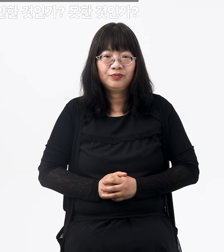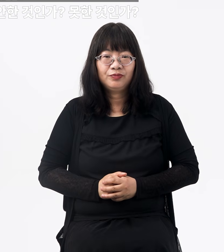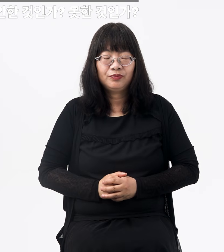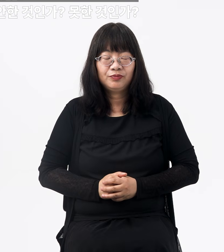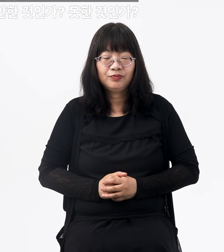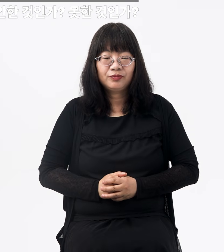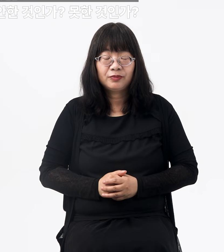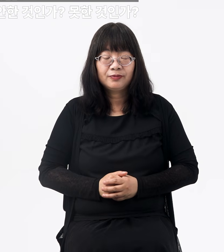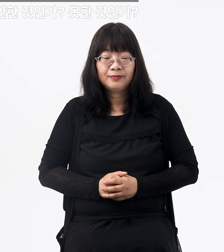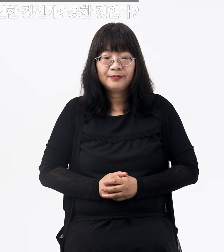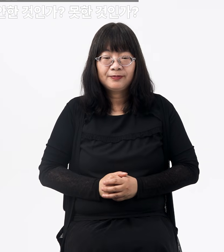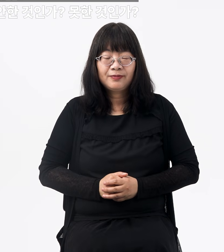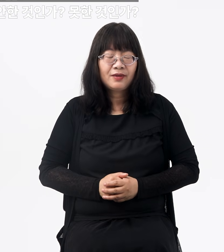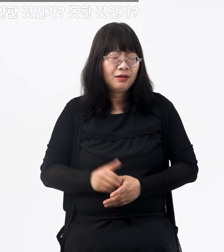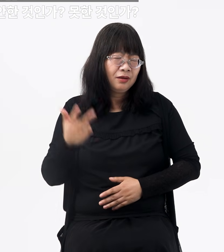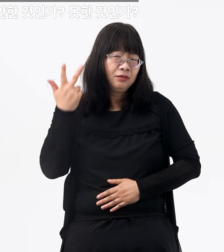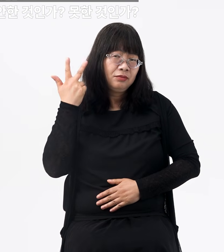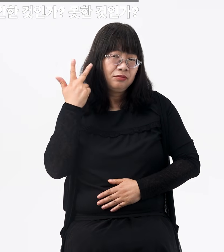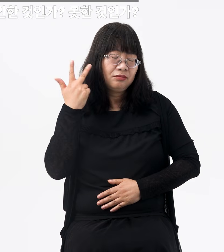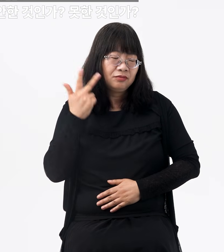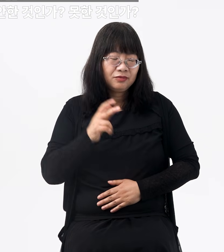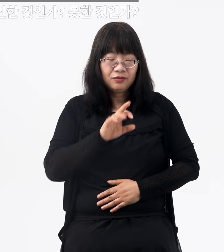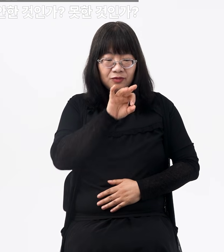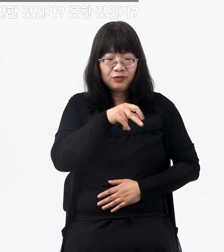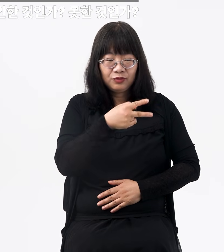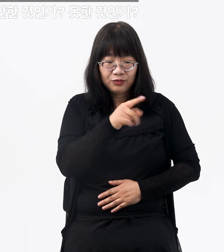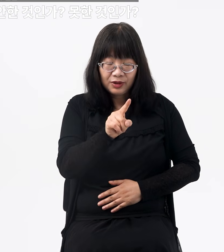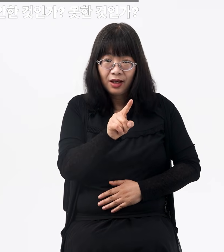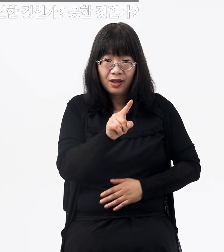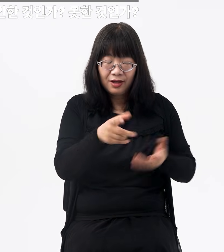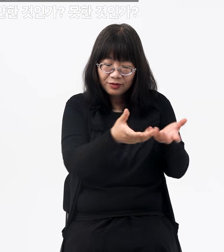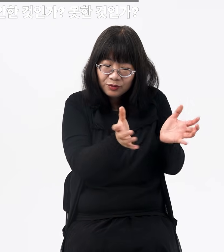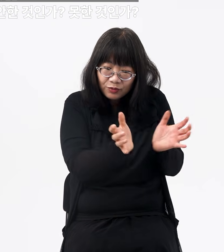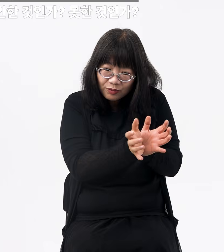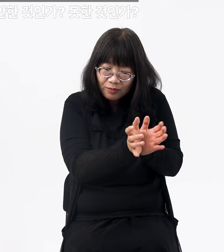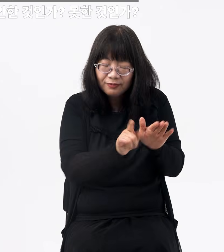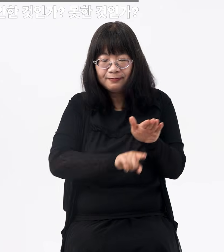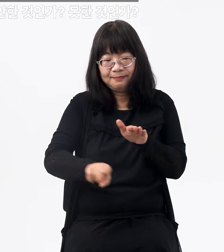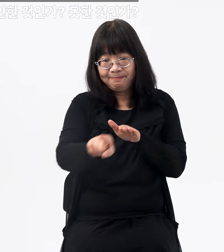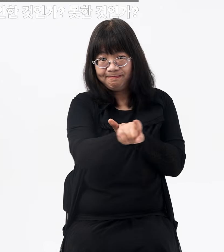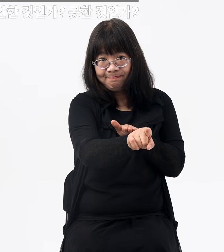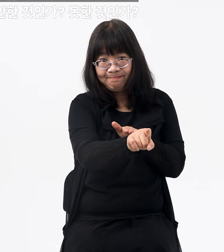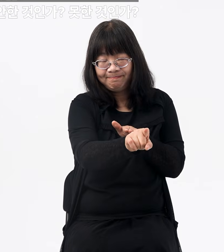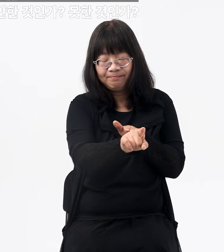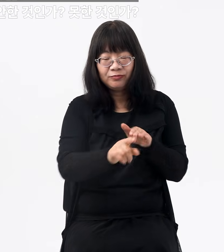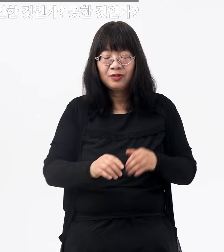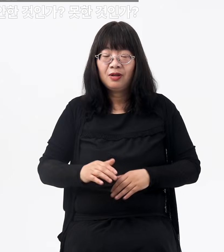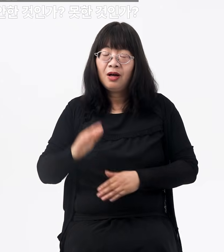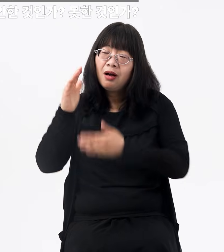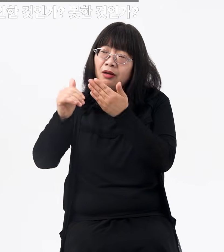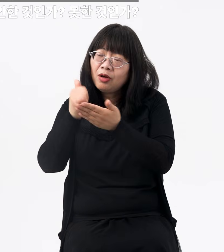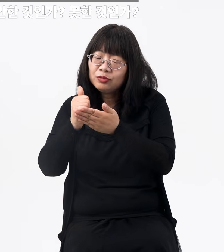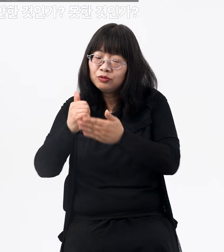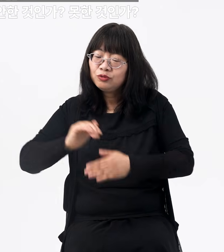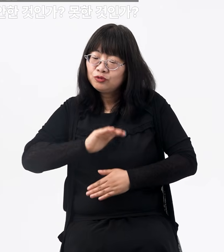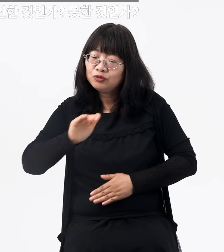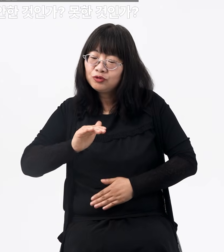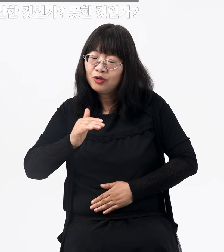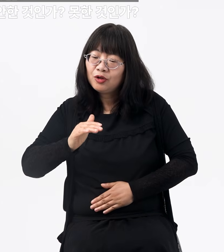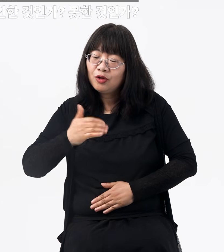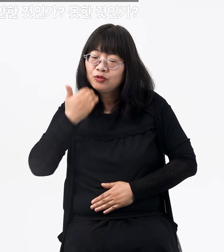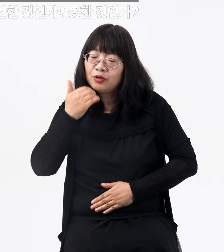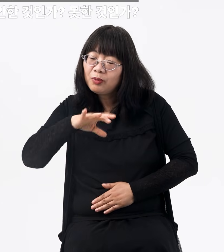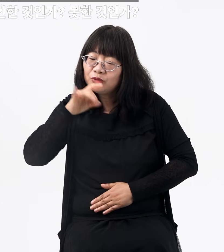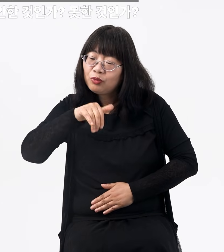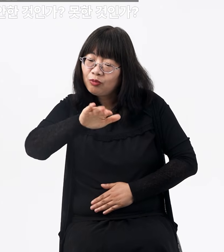우리가 유다가 이제 선봉에 서서 누가 먼저 올라가리까